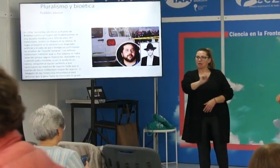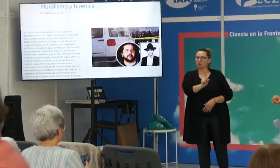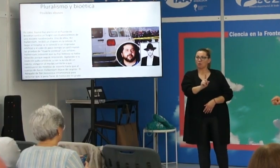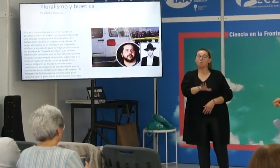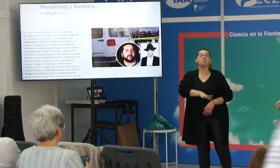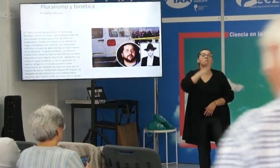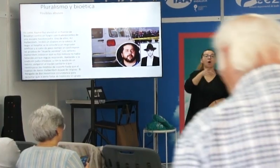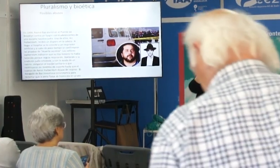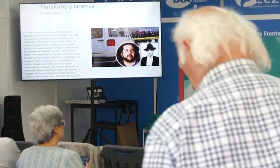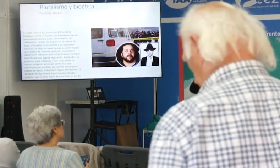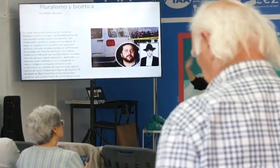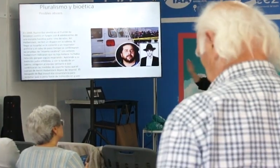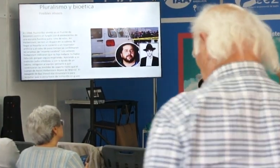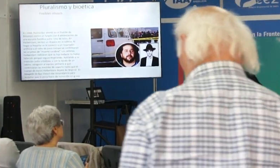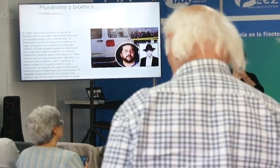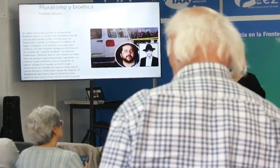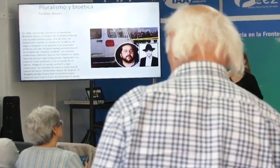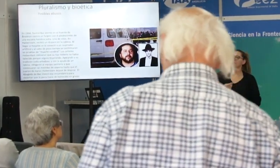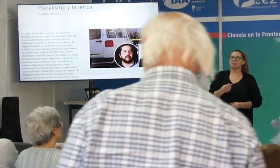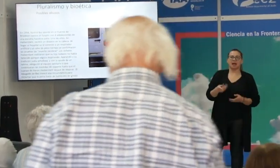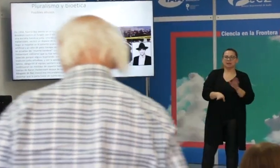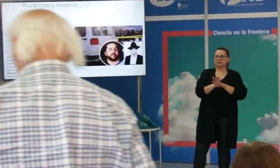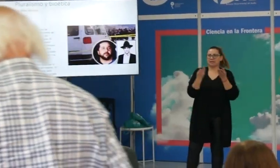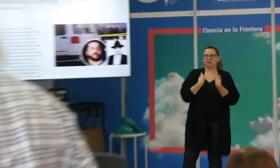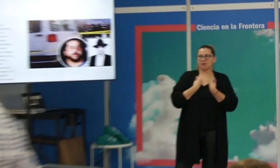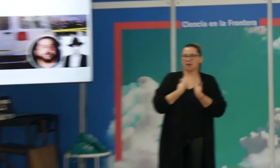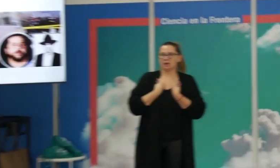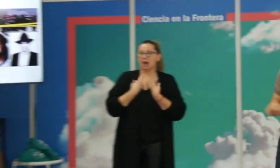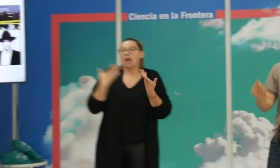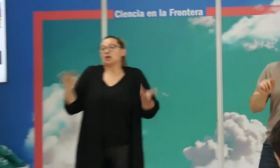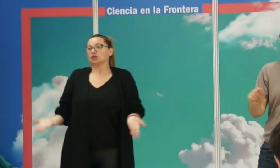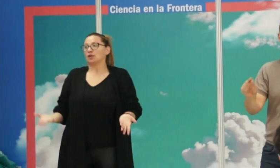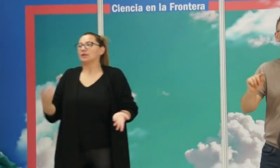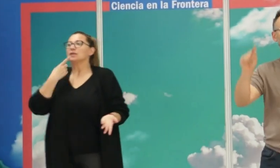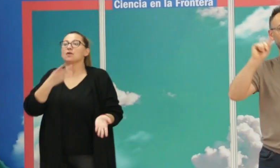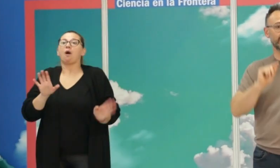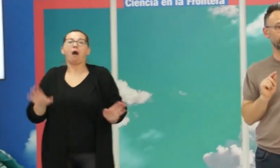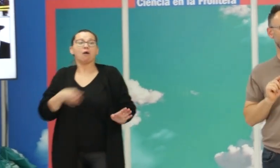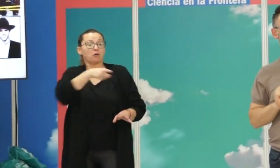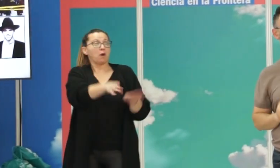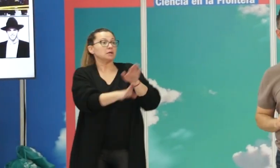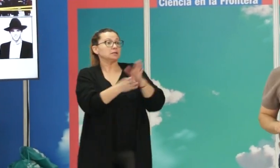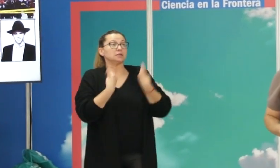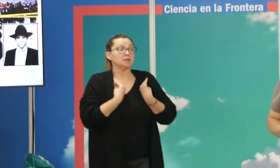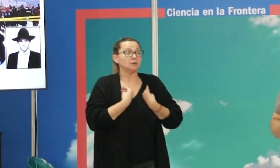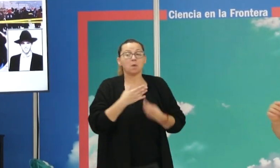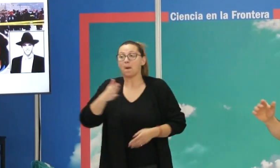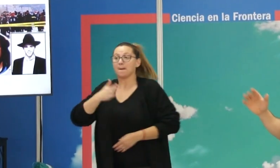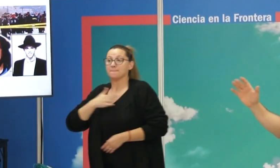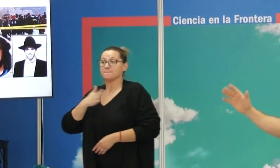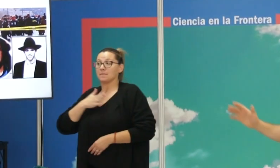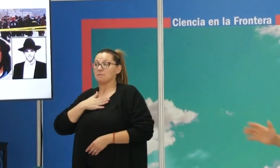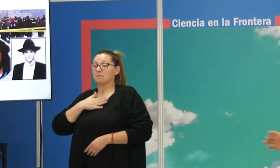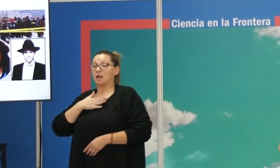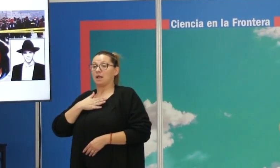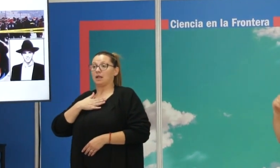de la muerte encefálica a la muerte, como una reducción de su pena porque no había sido homicidio sino homicidio en tentativa. Con lo cual, si aceptamos